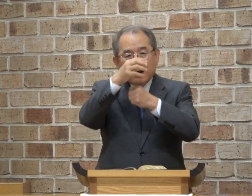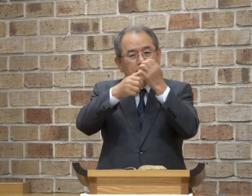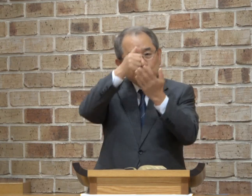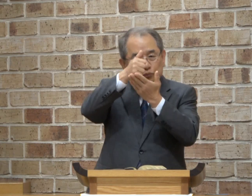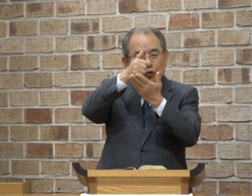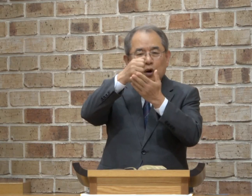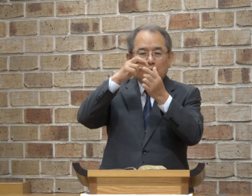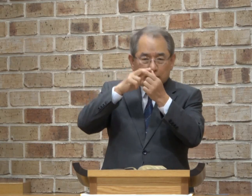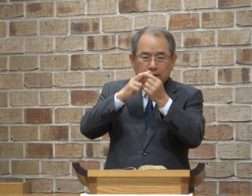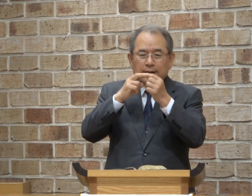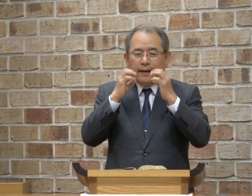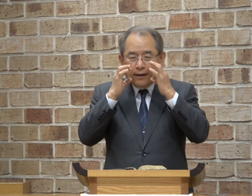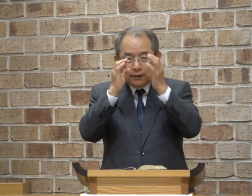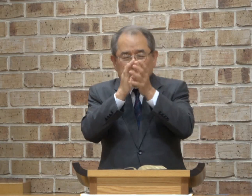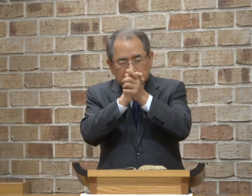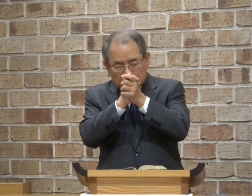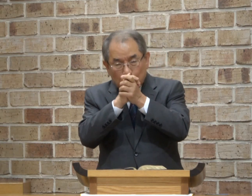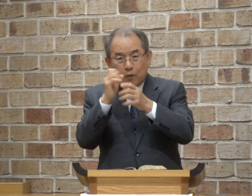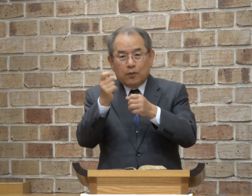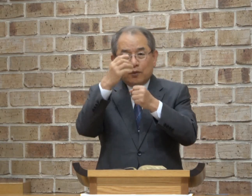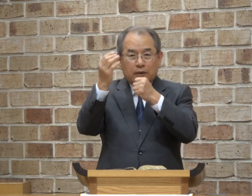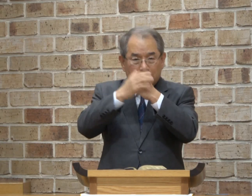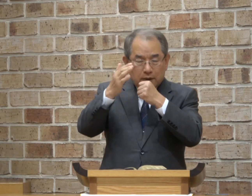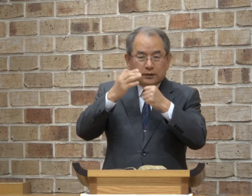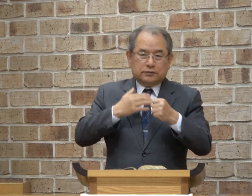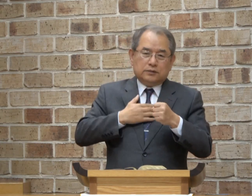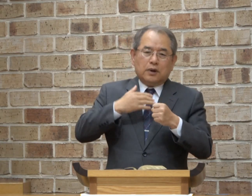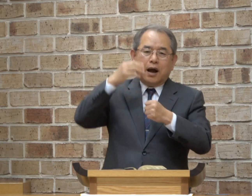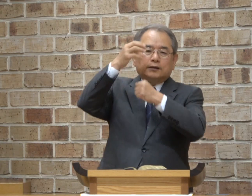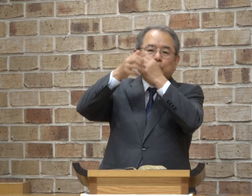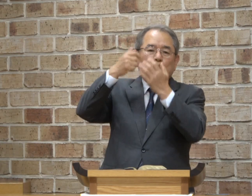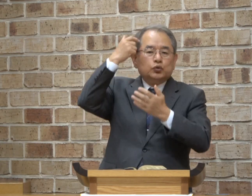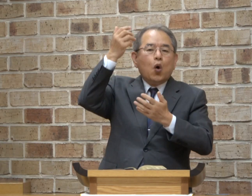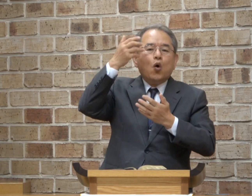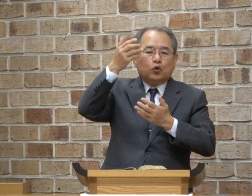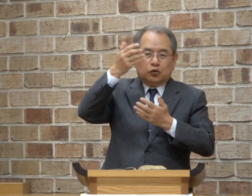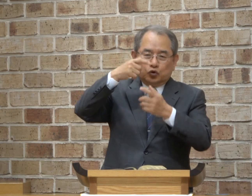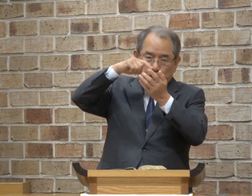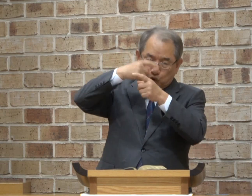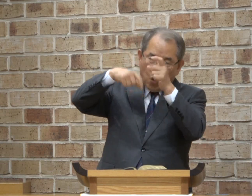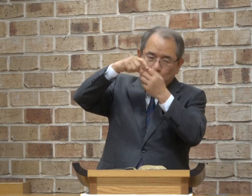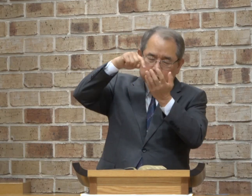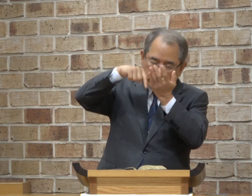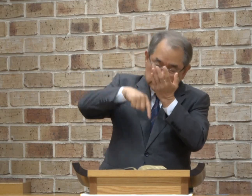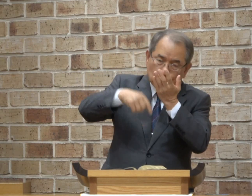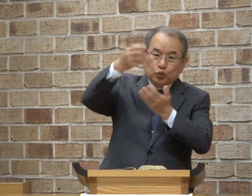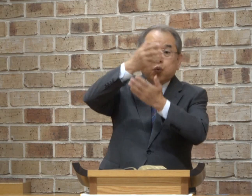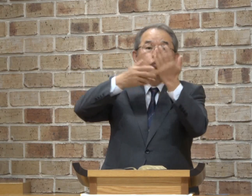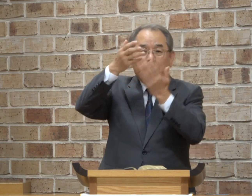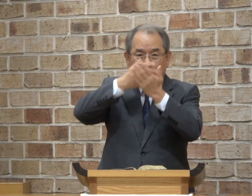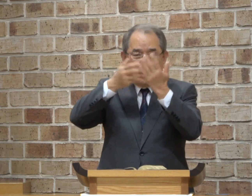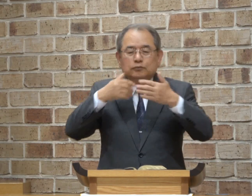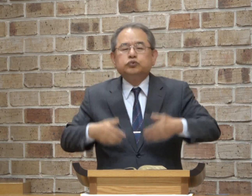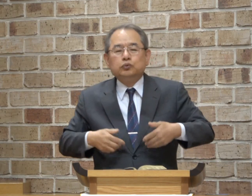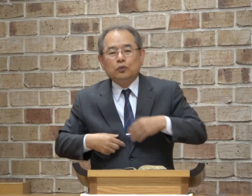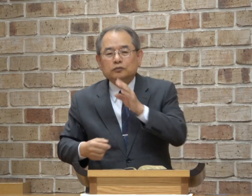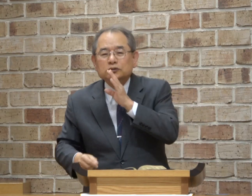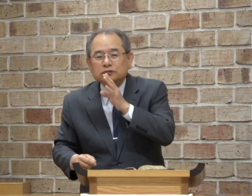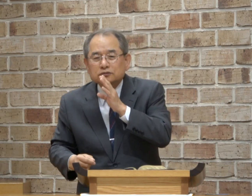방언으로 기도한다는 것은 하나님과 간절히 기도하다가 하나님의 영과 더 깊이